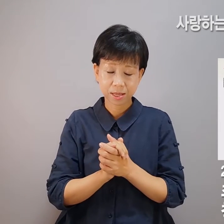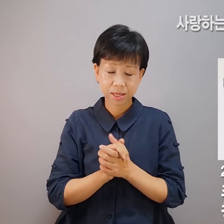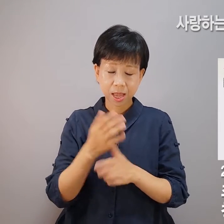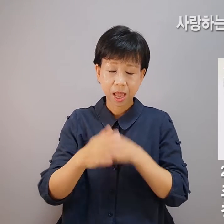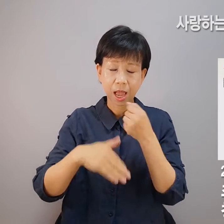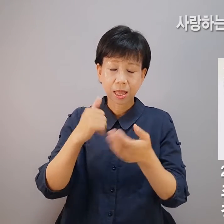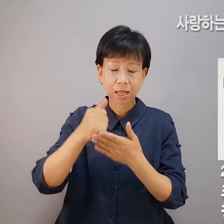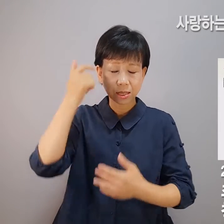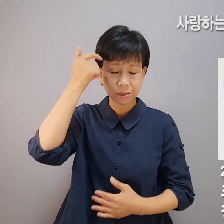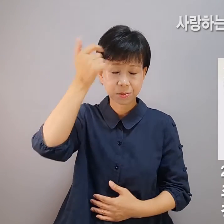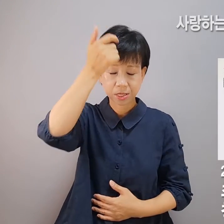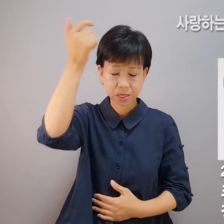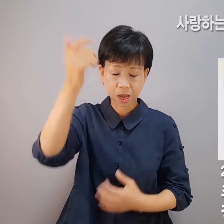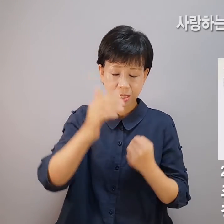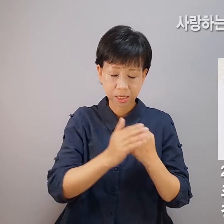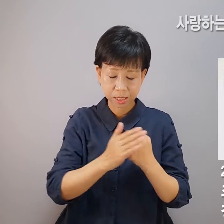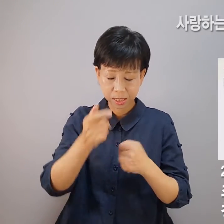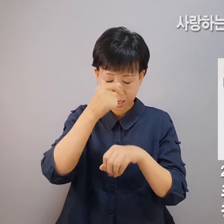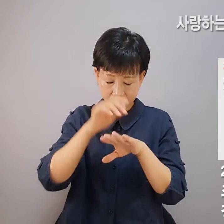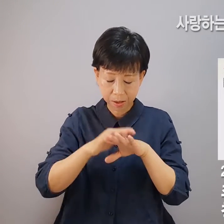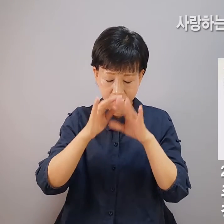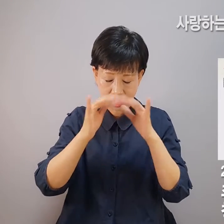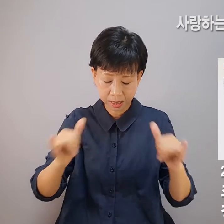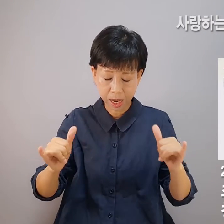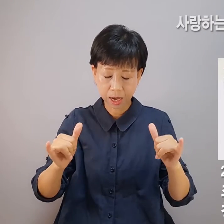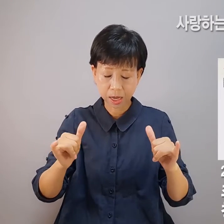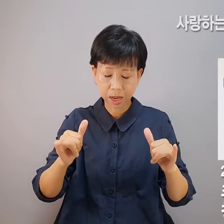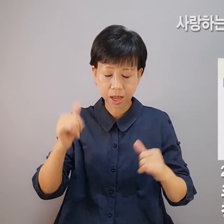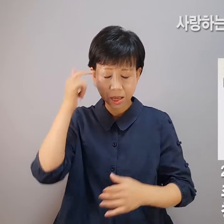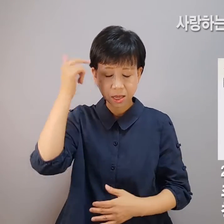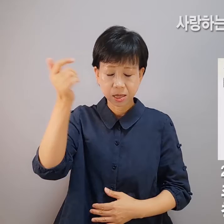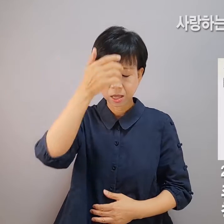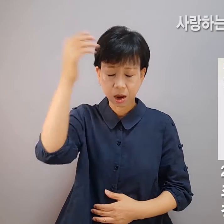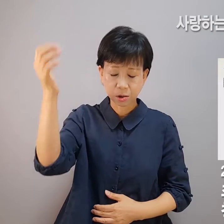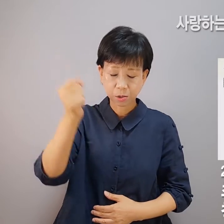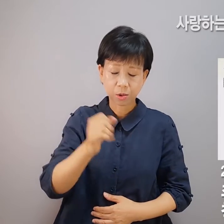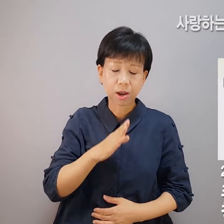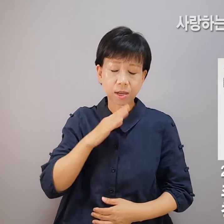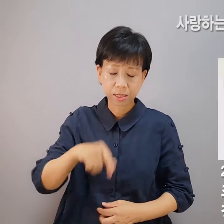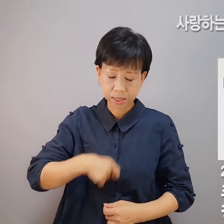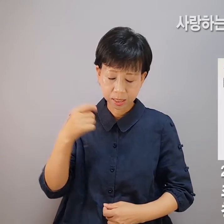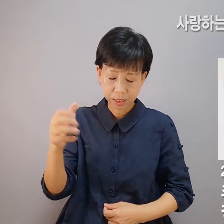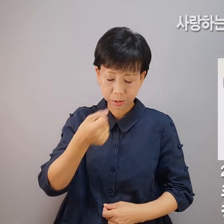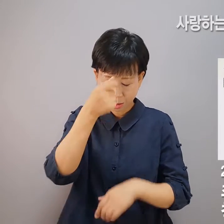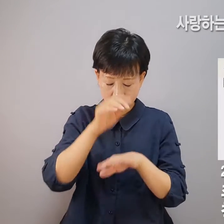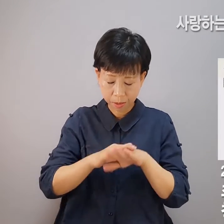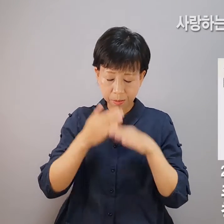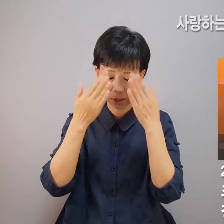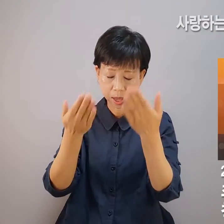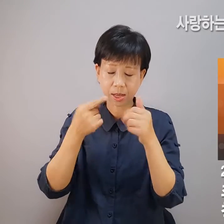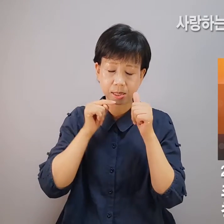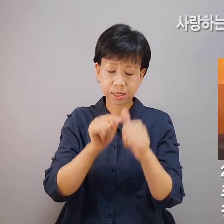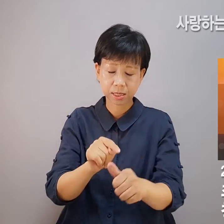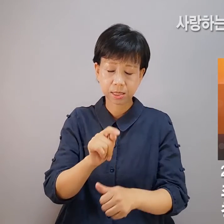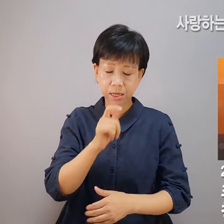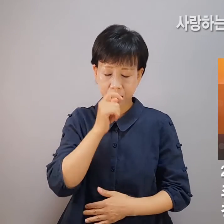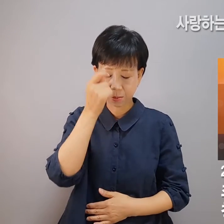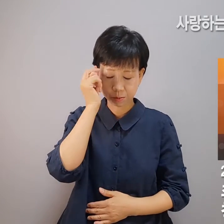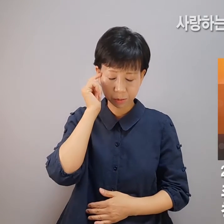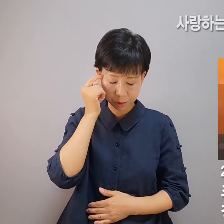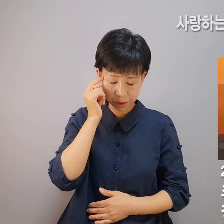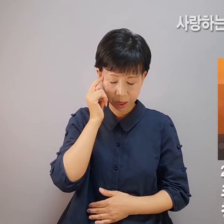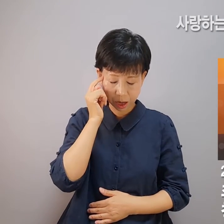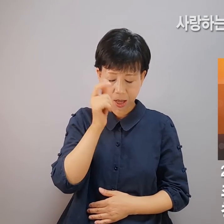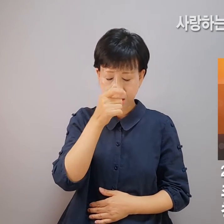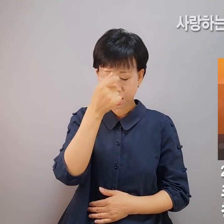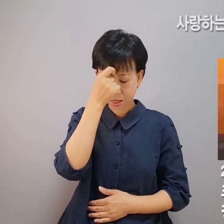하나님은 영이시니 예배하는 자가 영과 진리로 예배할지니라. 아멘. 묵상 기도하겠습니다.